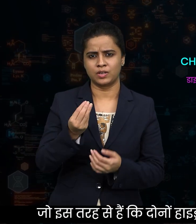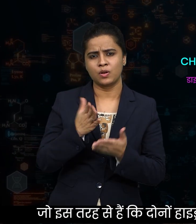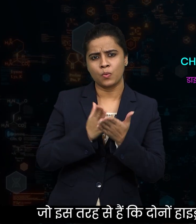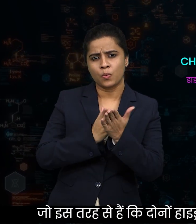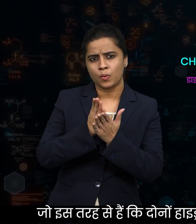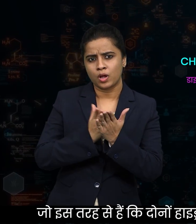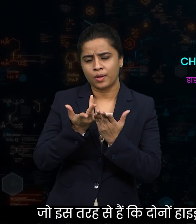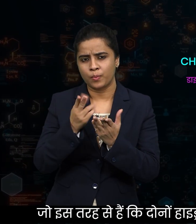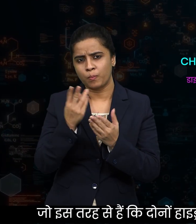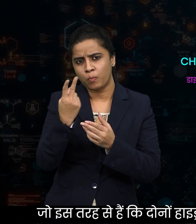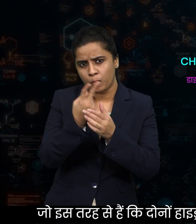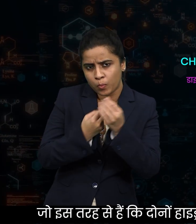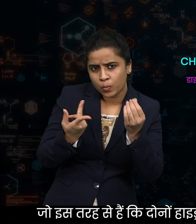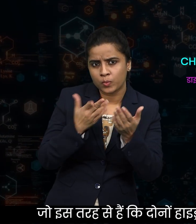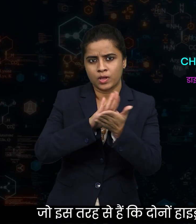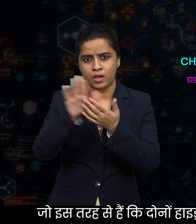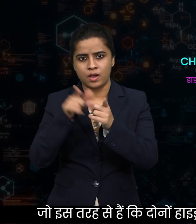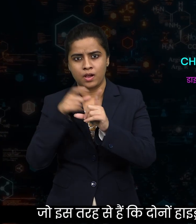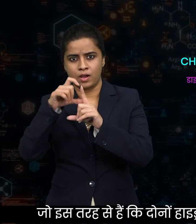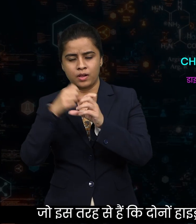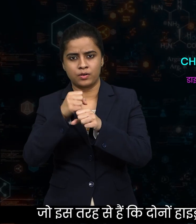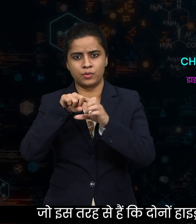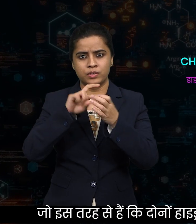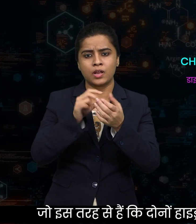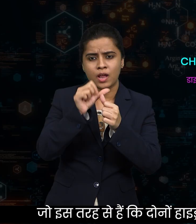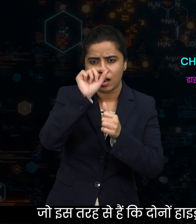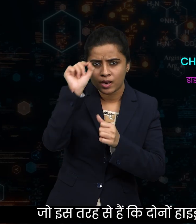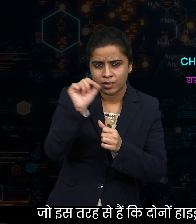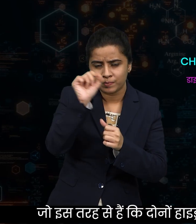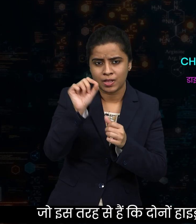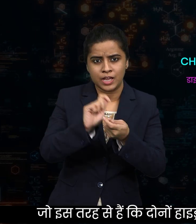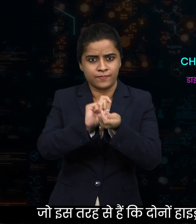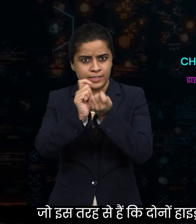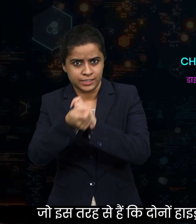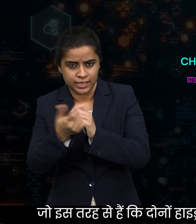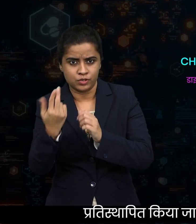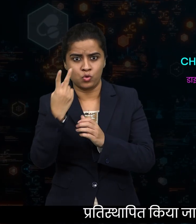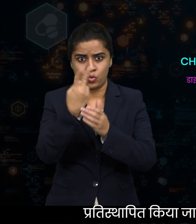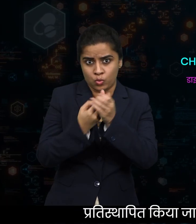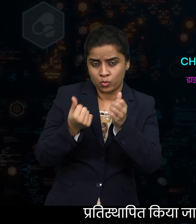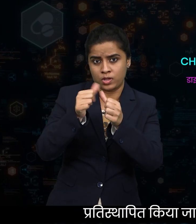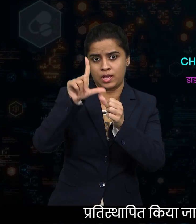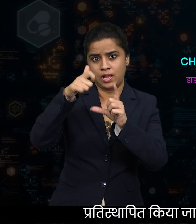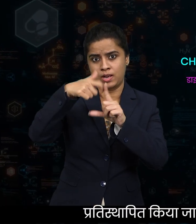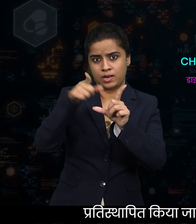हाइड्रोजन परमाणुओं को दो अल्काइल समूहों द्वारा प्रतिस्थापित किया जाता